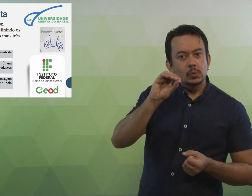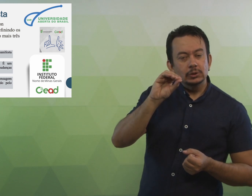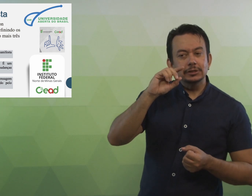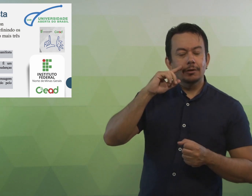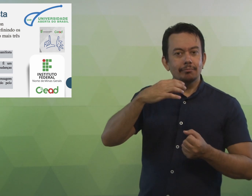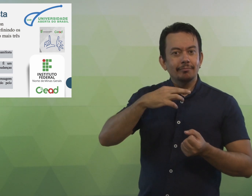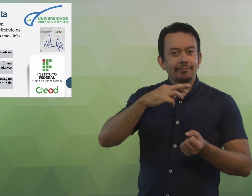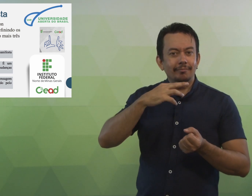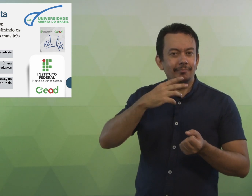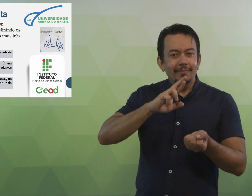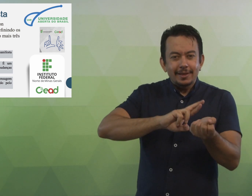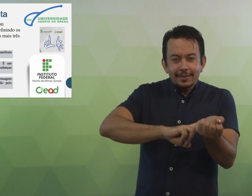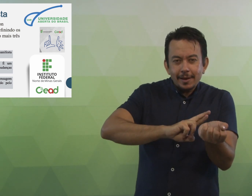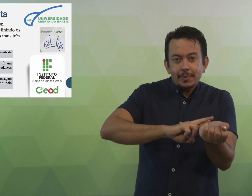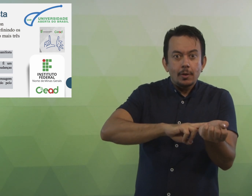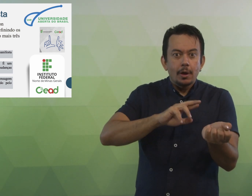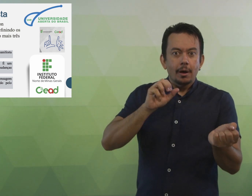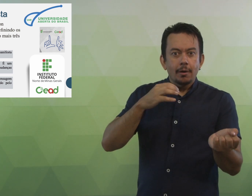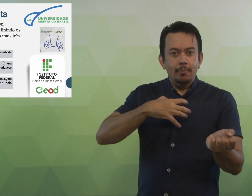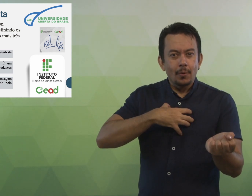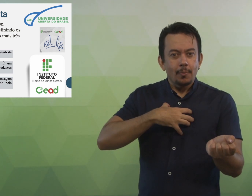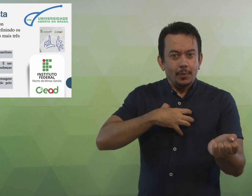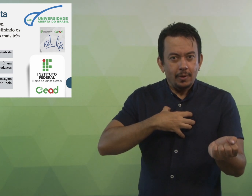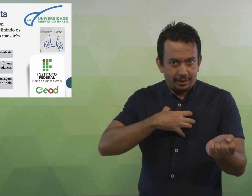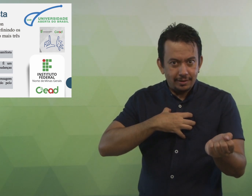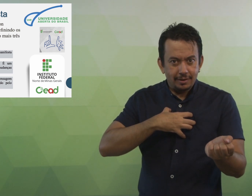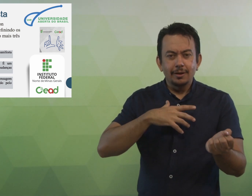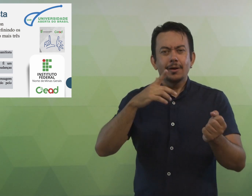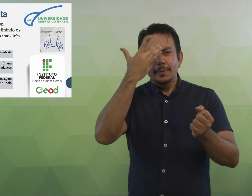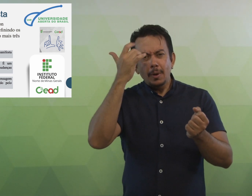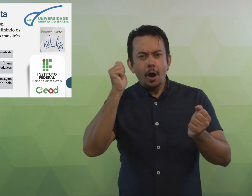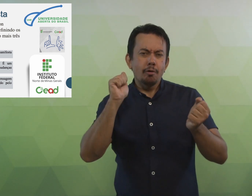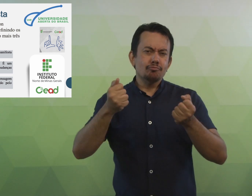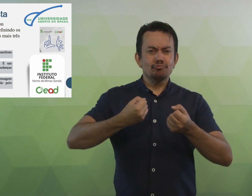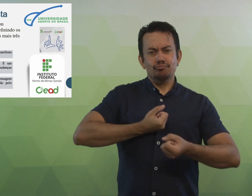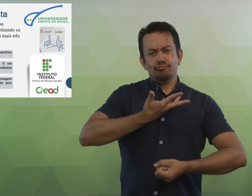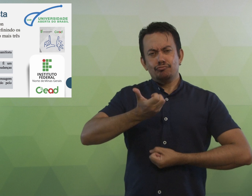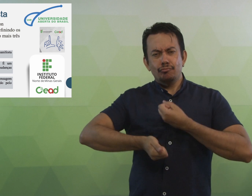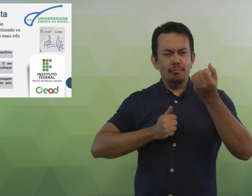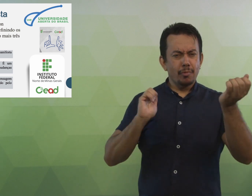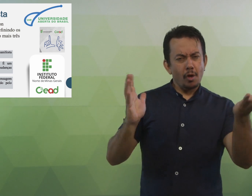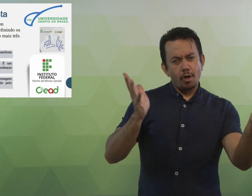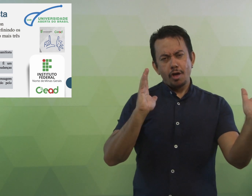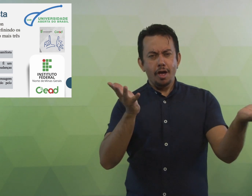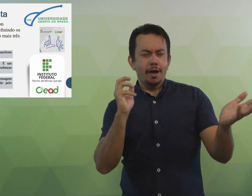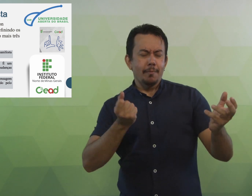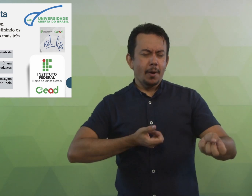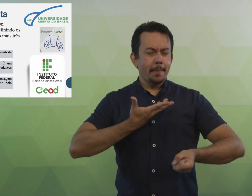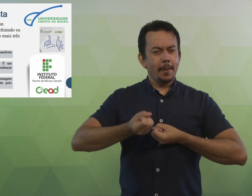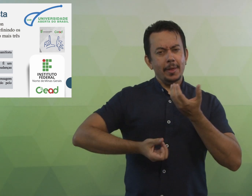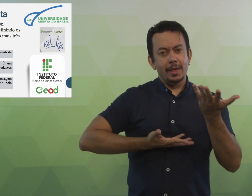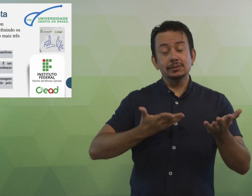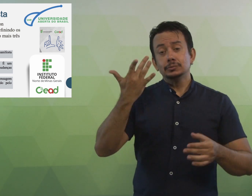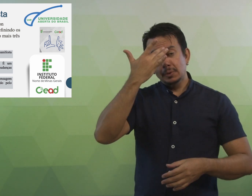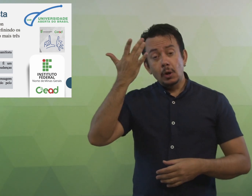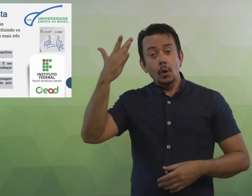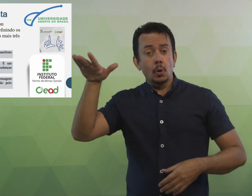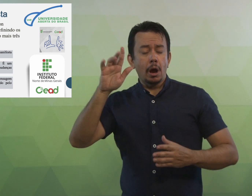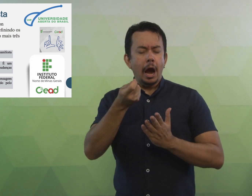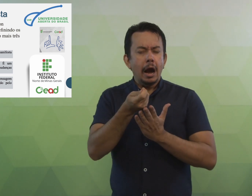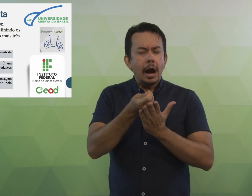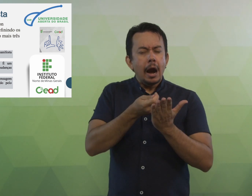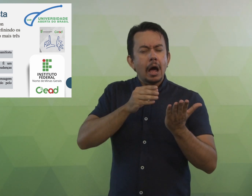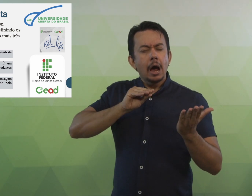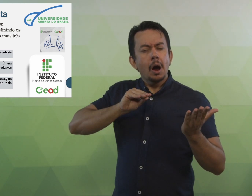mesmo a questão da mensagem. Às vezes ela quer trabalhar um poema, quer trabalhar a